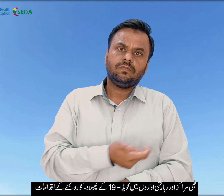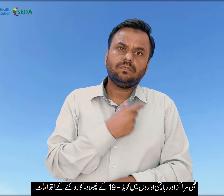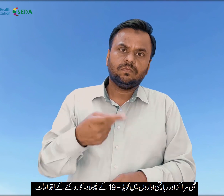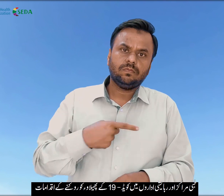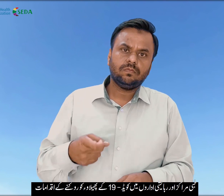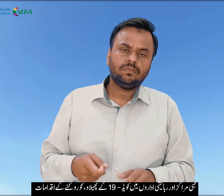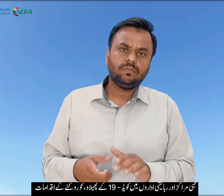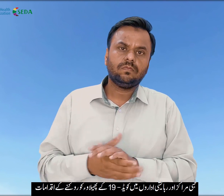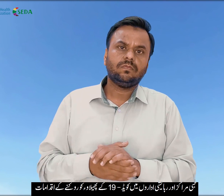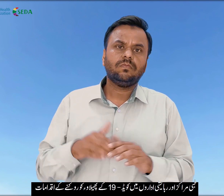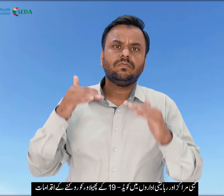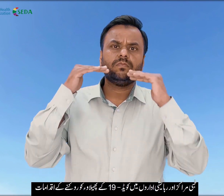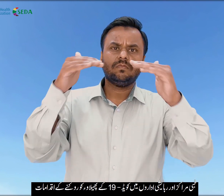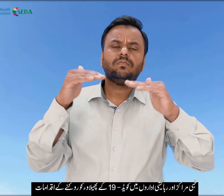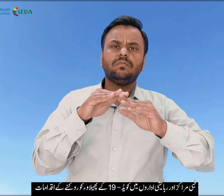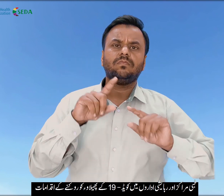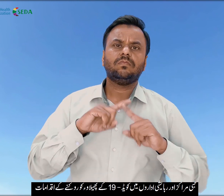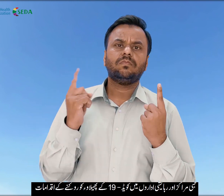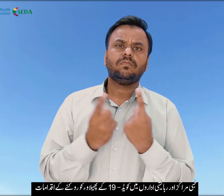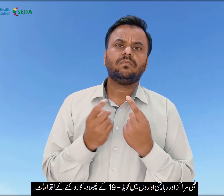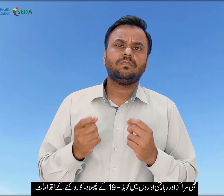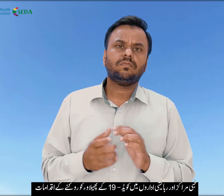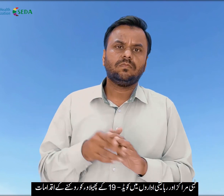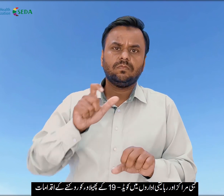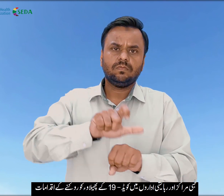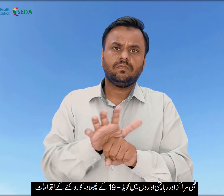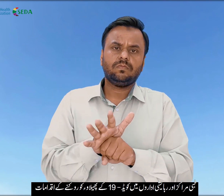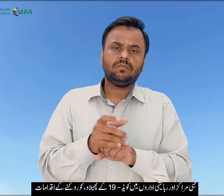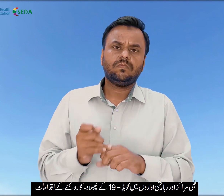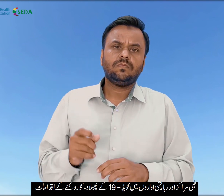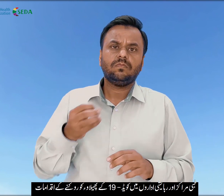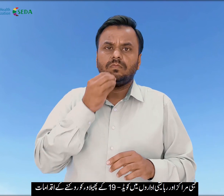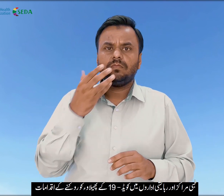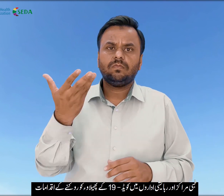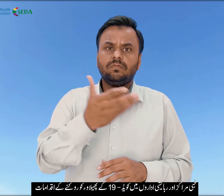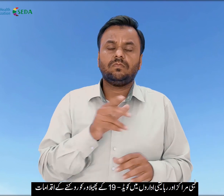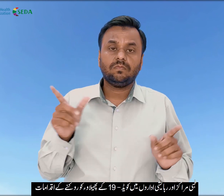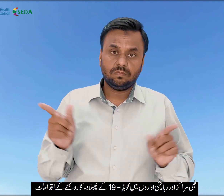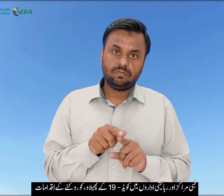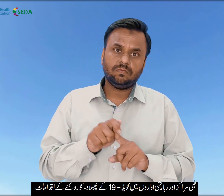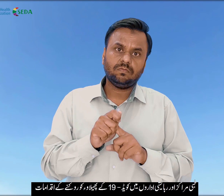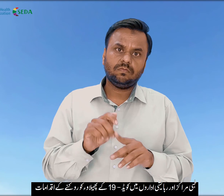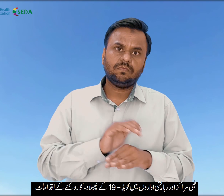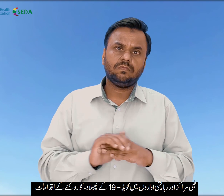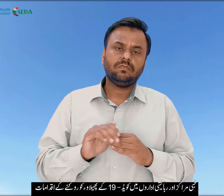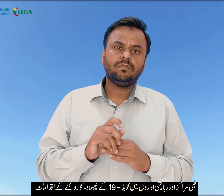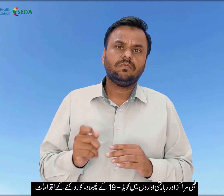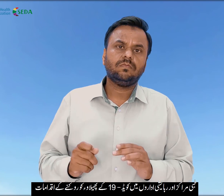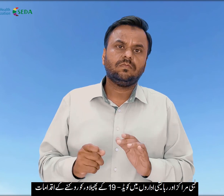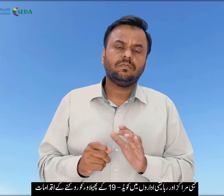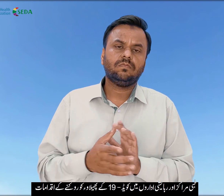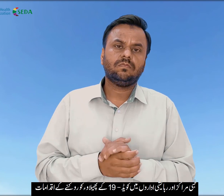طبی مراکز اور رہائشی اداروں میں کووڈ-19 کے پھیلاؤ کو روکنے کے اقدامات۔